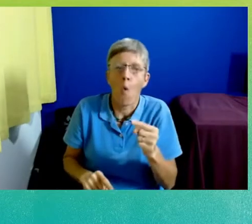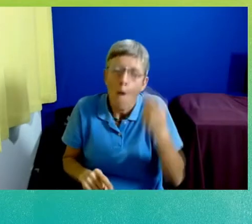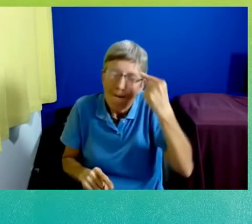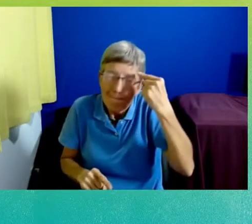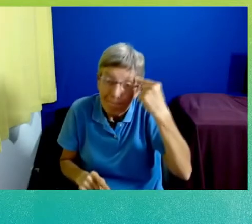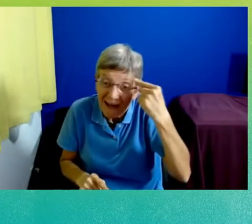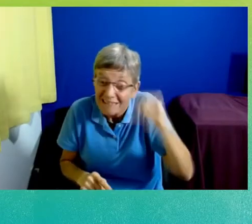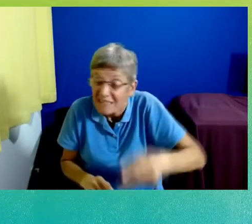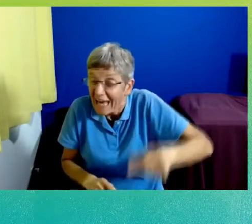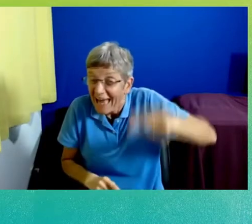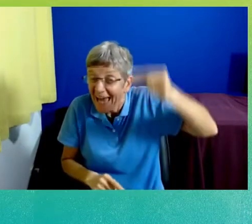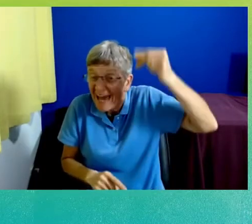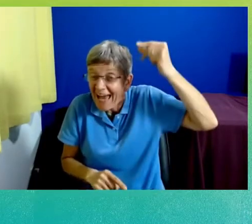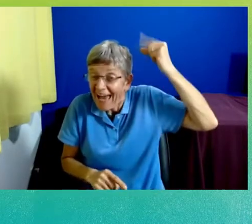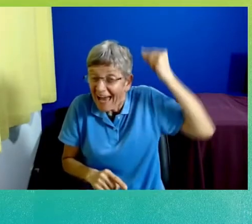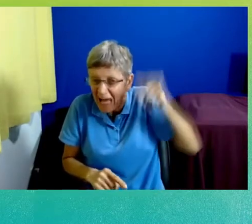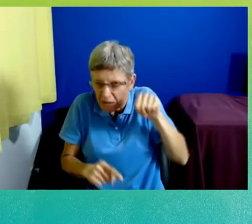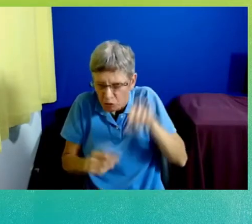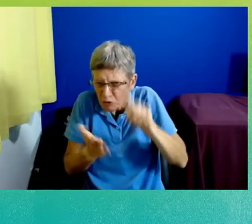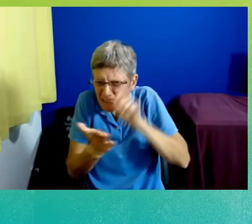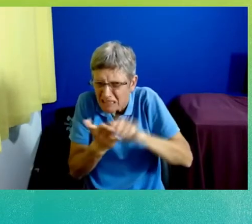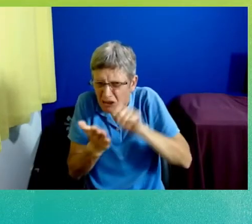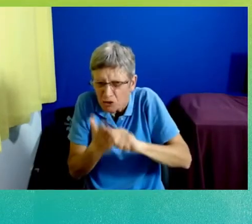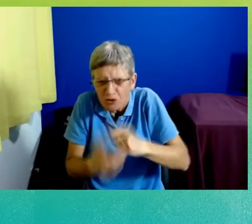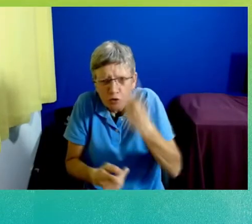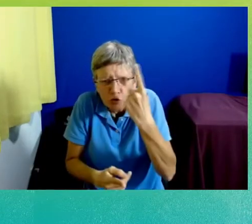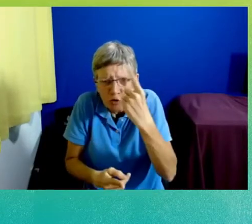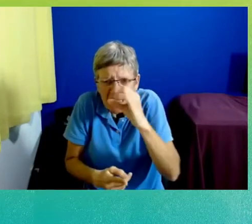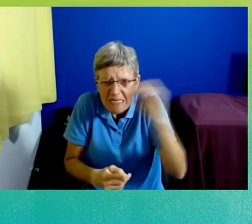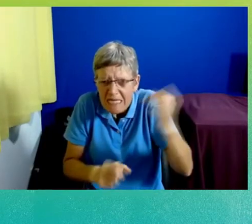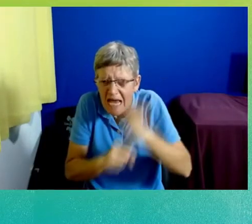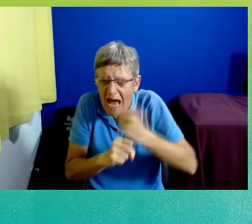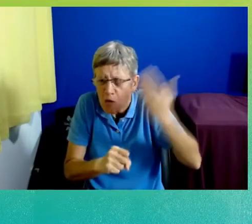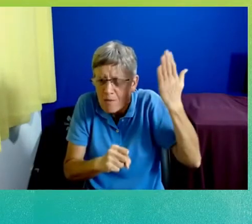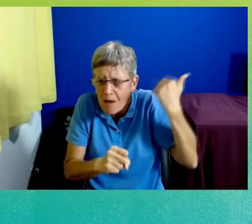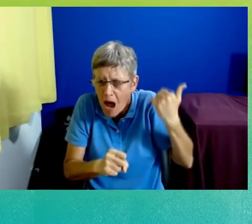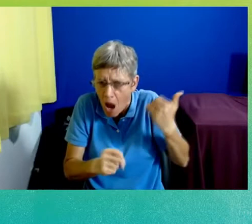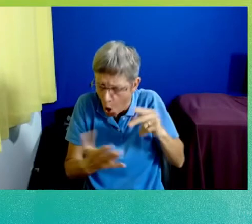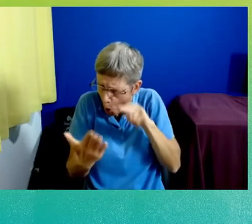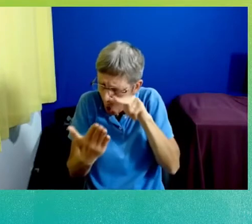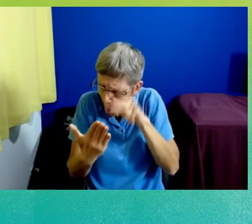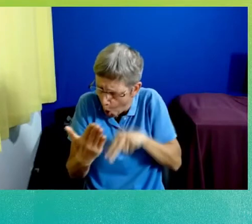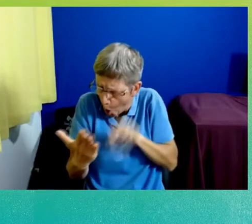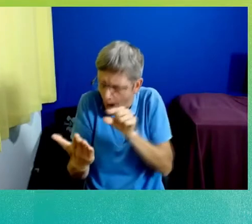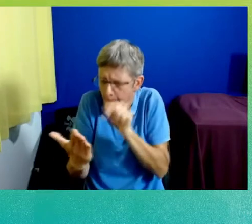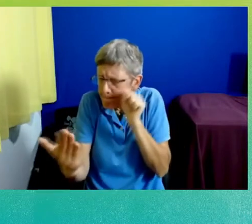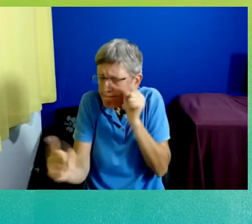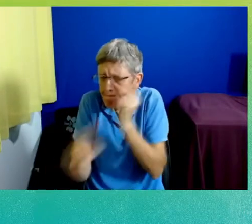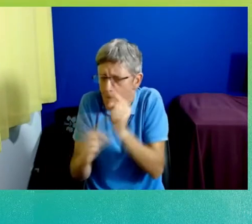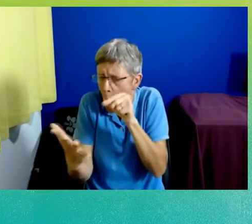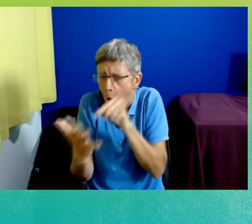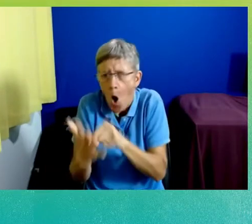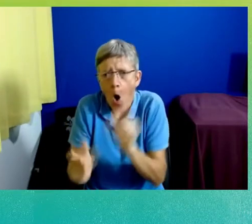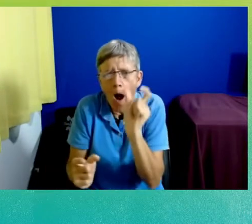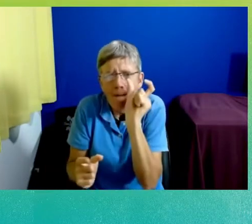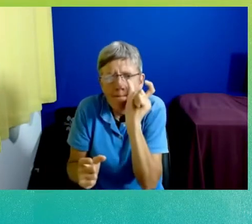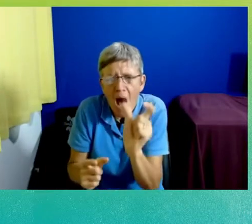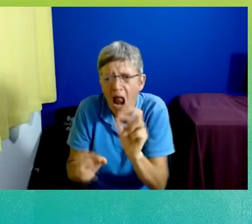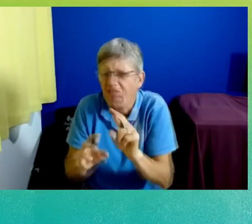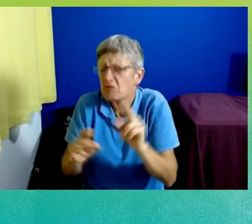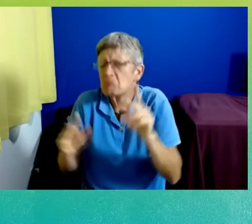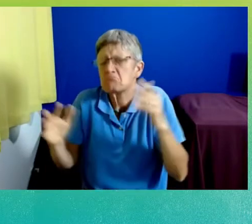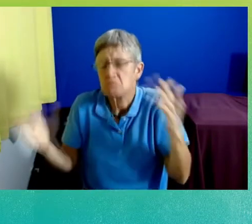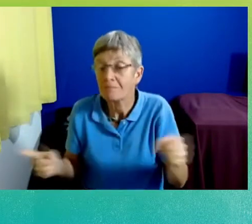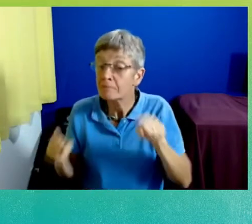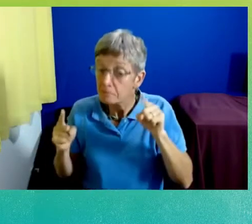Ela começa a explicar o detalhe da metáfora, o que aconteceu lá no passado, a história, 100 anos atrás, e